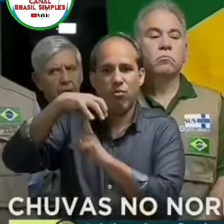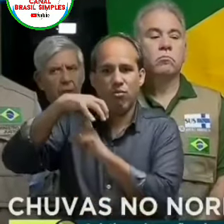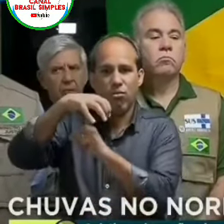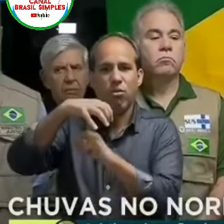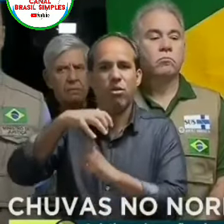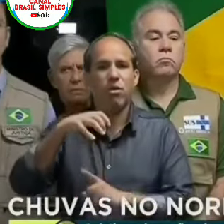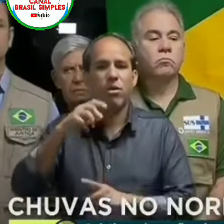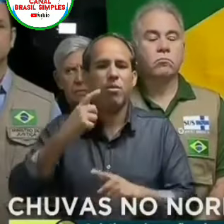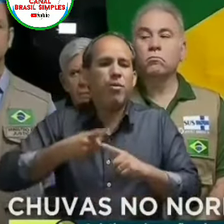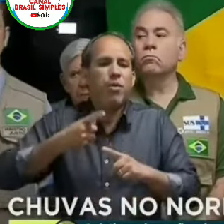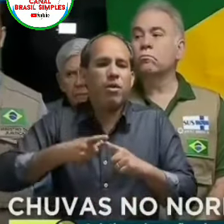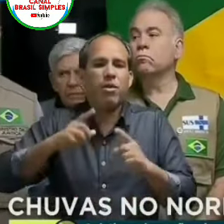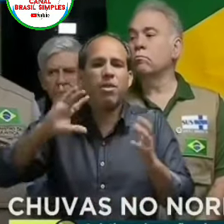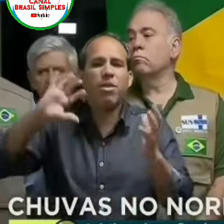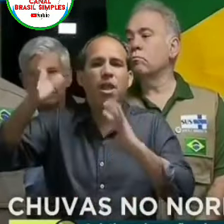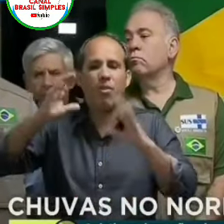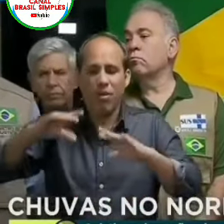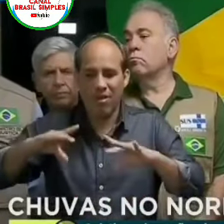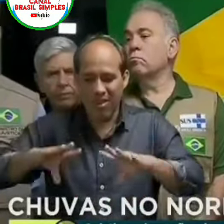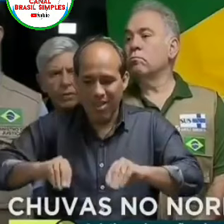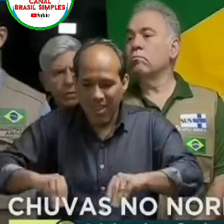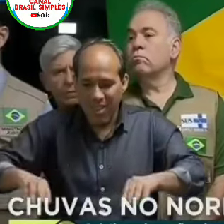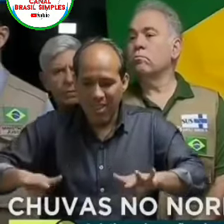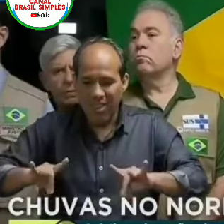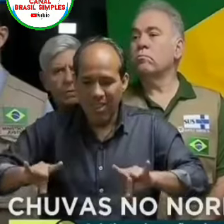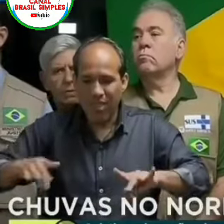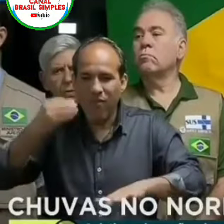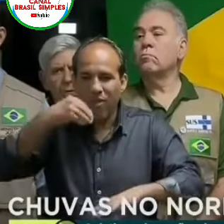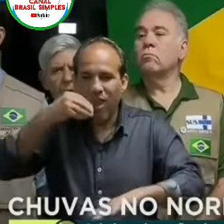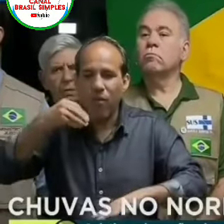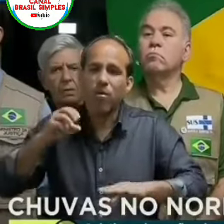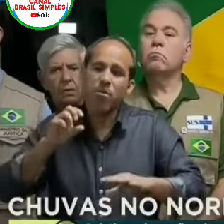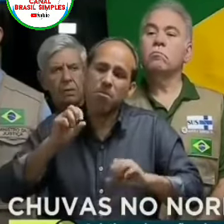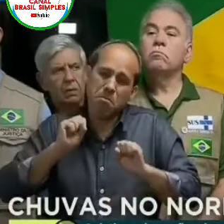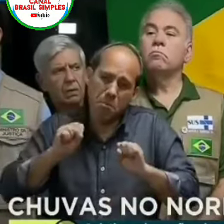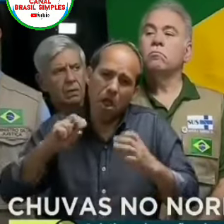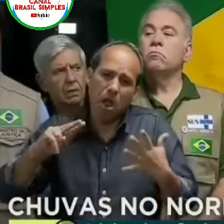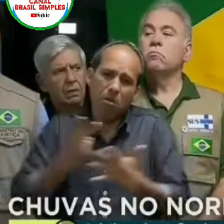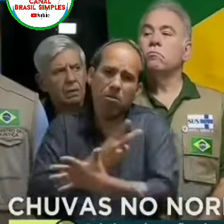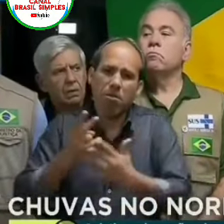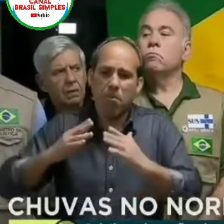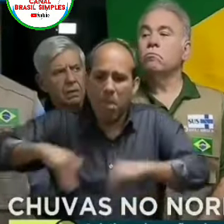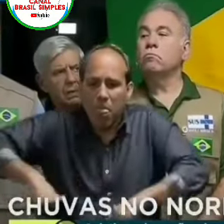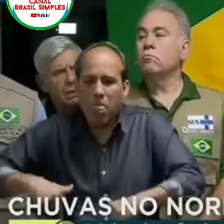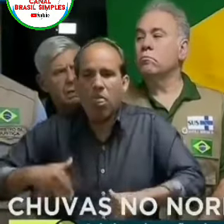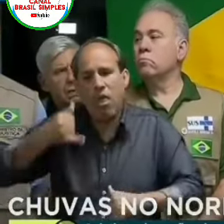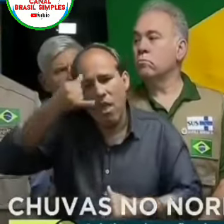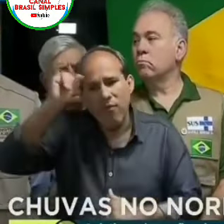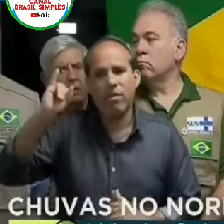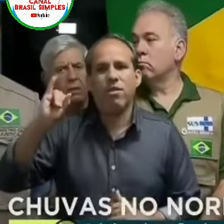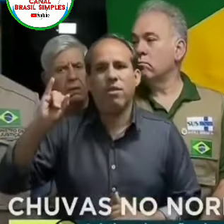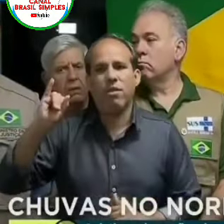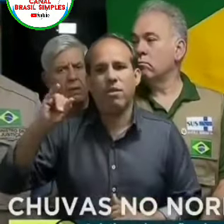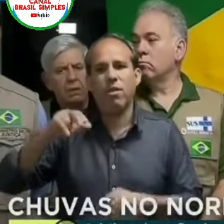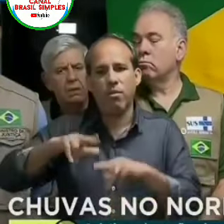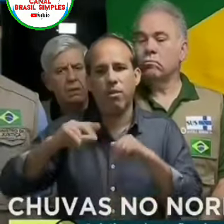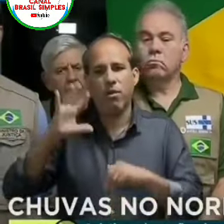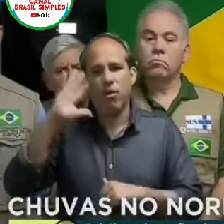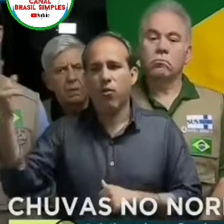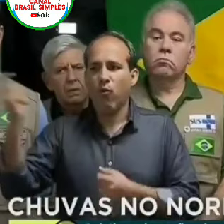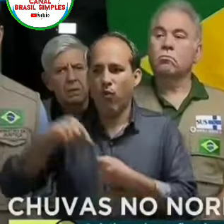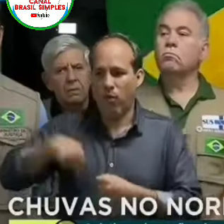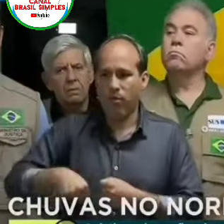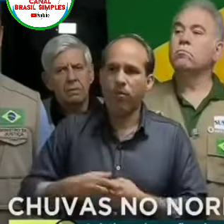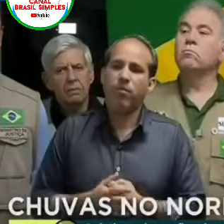era de que, tendo em vista a inconsistência do solo, poderíamos ter um incidente. Então resolvemos não pousar.